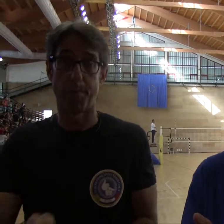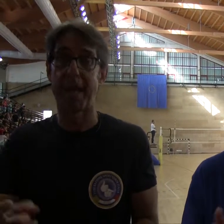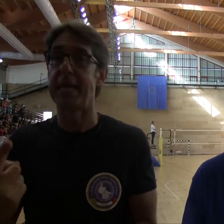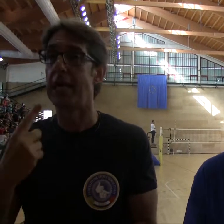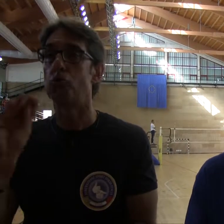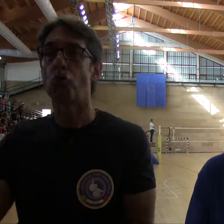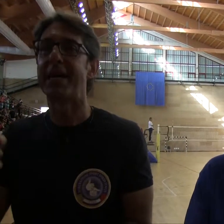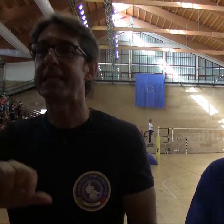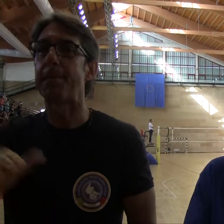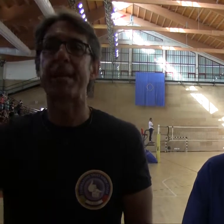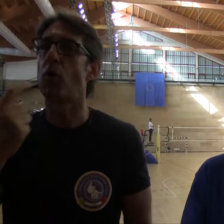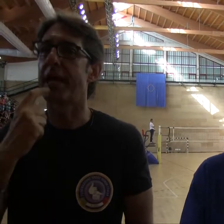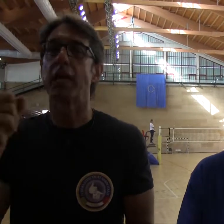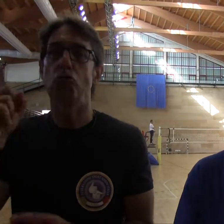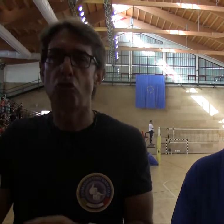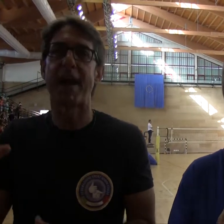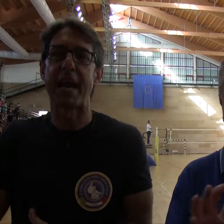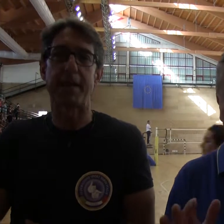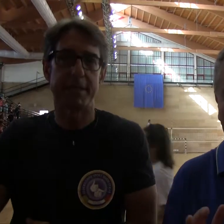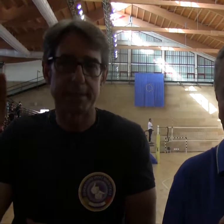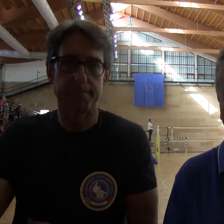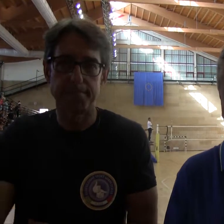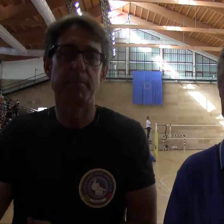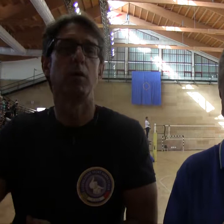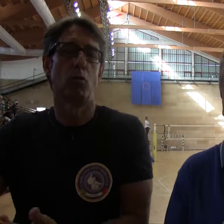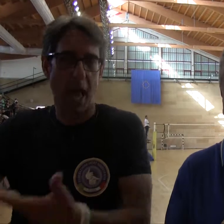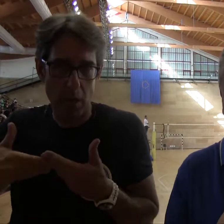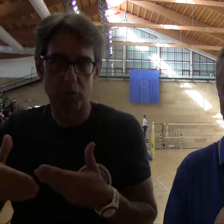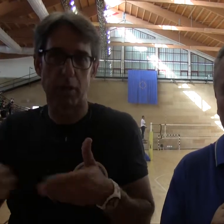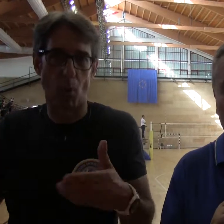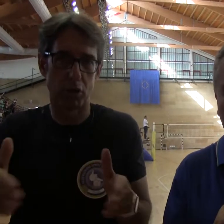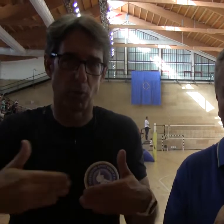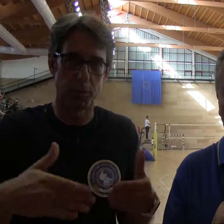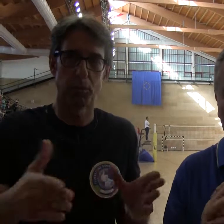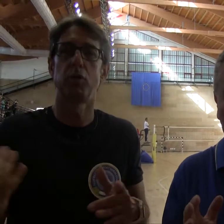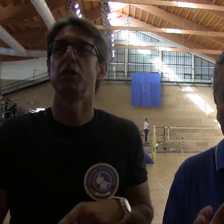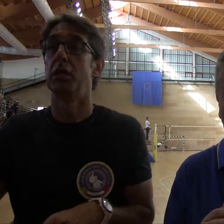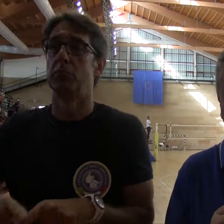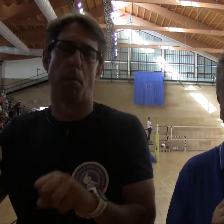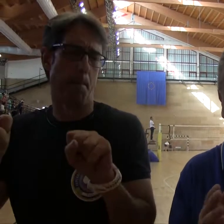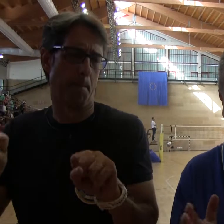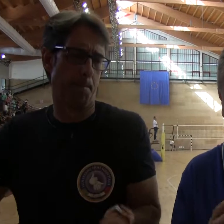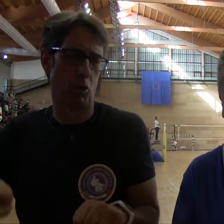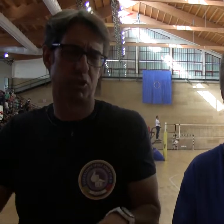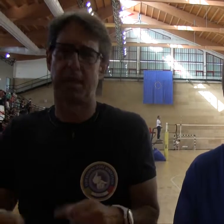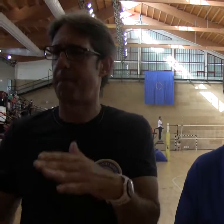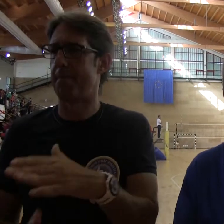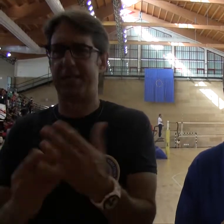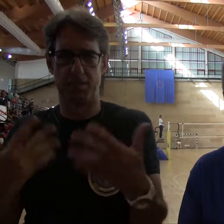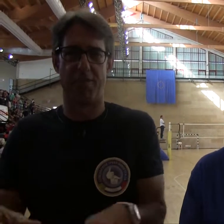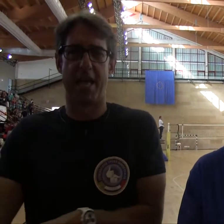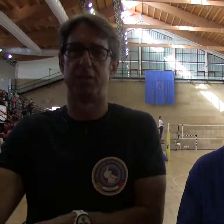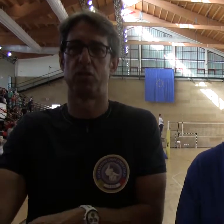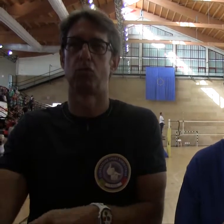stato proprio Giovanni Caramazza. Lui ci ha aperto tutte le porte, ha fatto quello che poteva e ci ha dato quello che doveva,